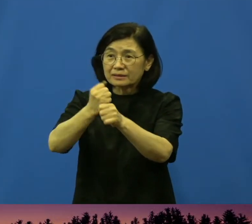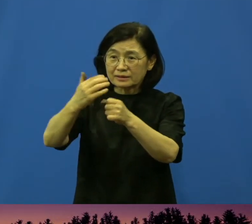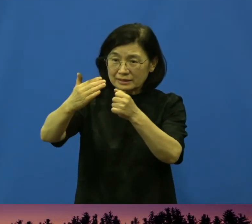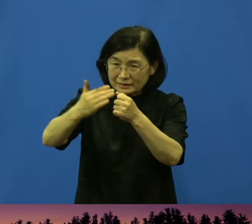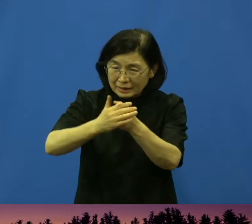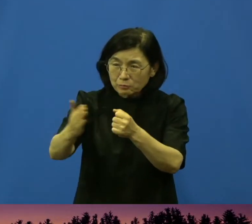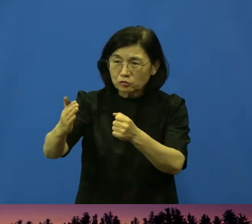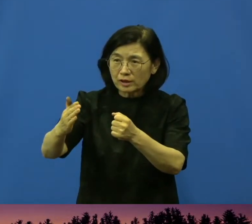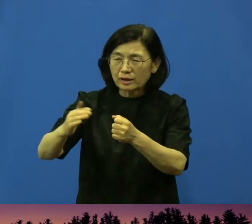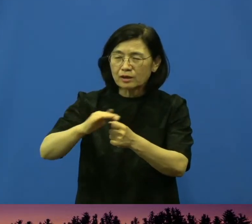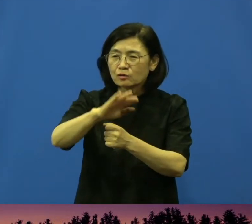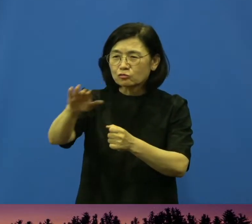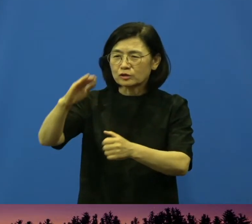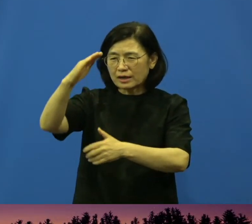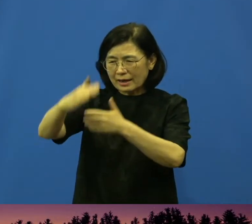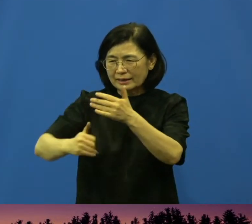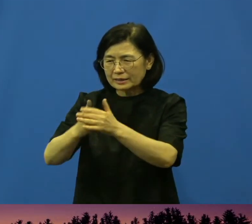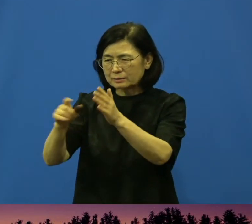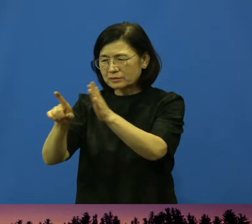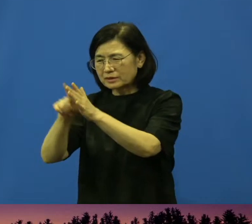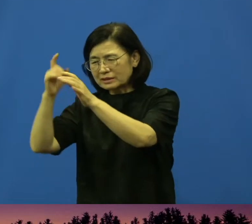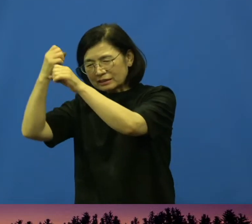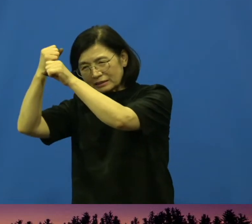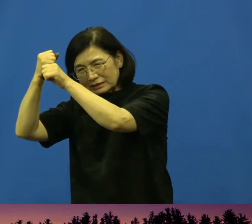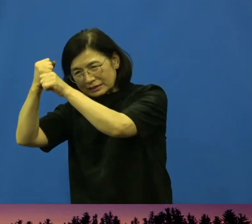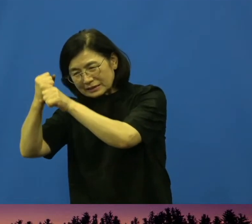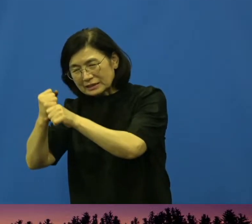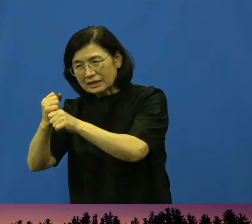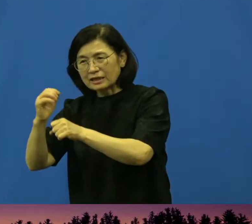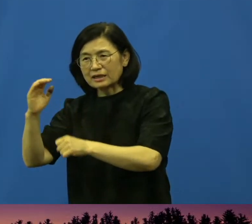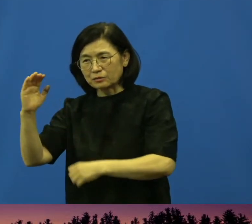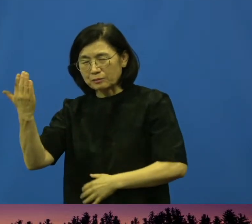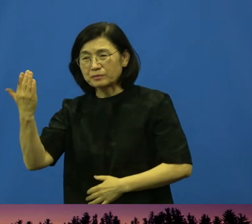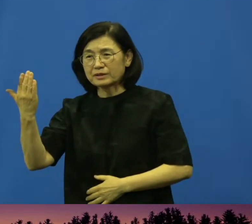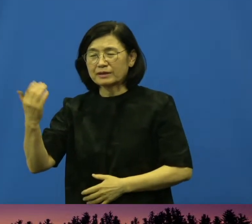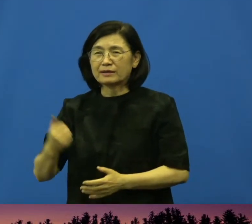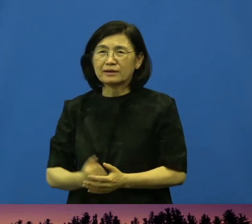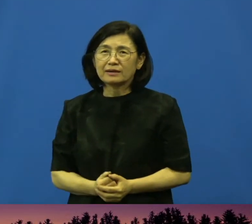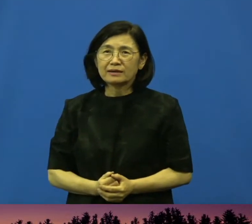안에 생명이 나온 게 아닙니다. 이 생명이 하나님으로부터 온 것입니다.